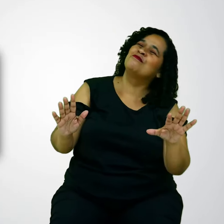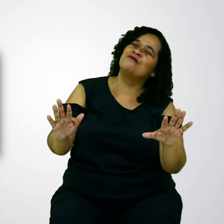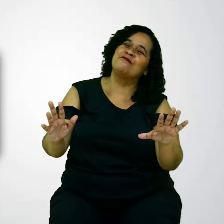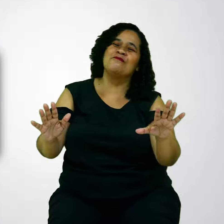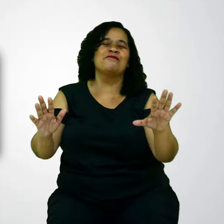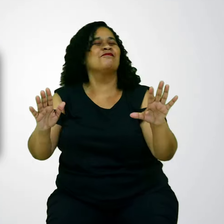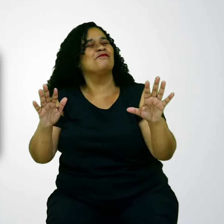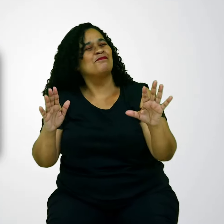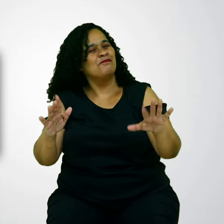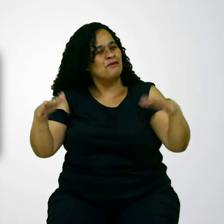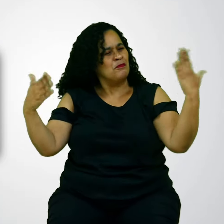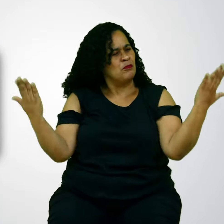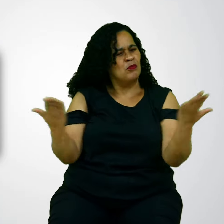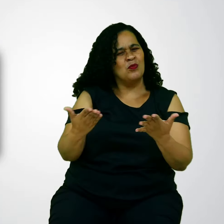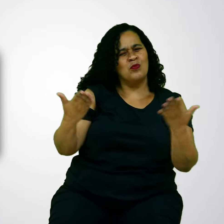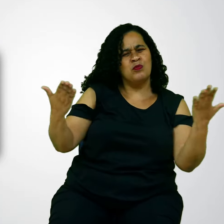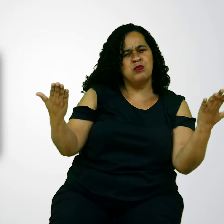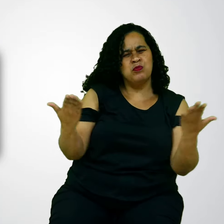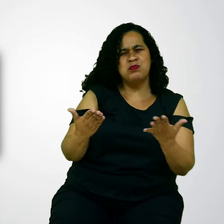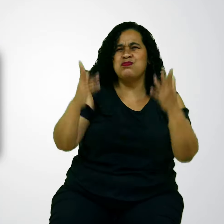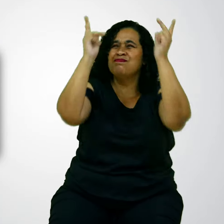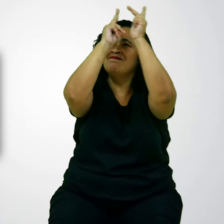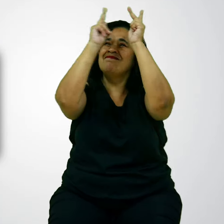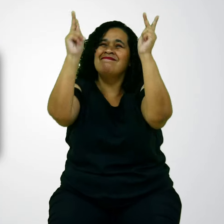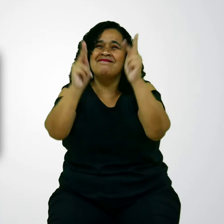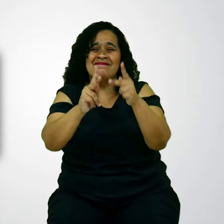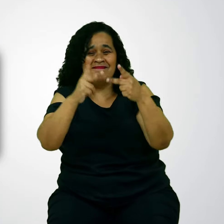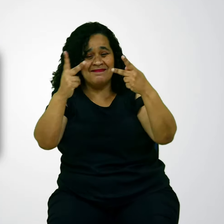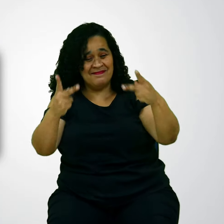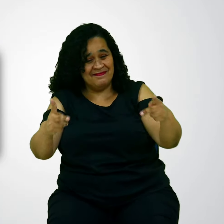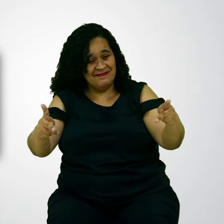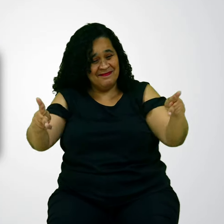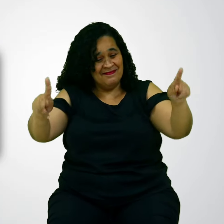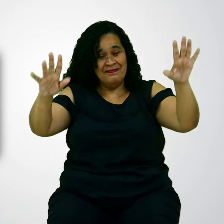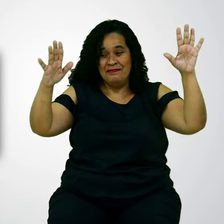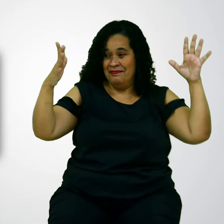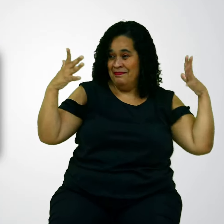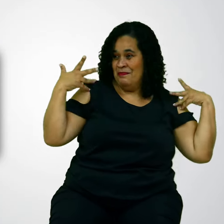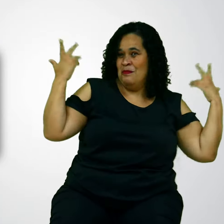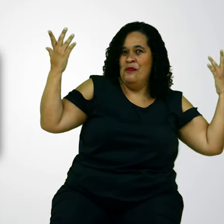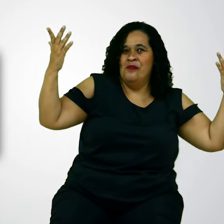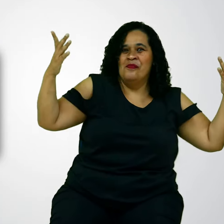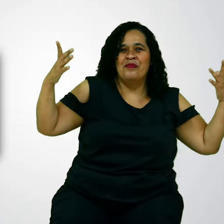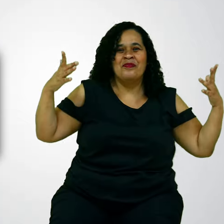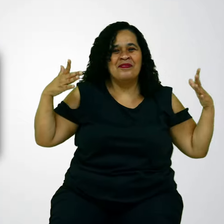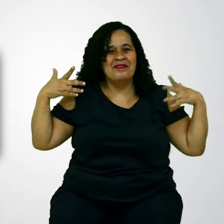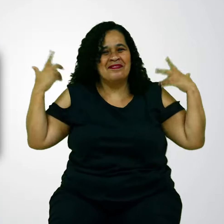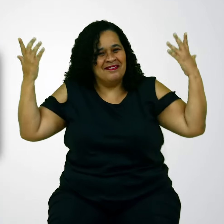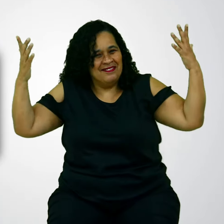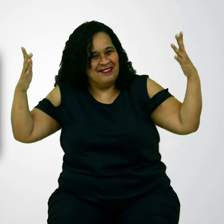Hoje tenho paz e alegria em meu